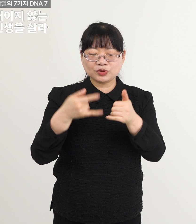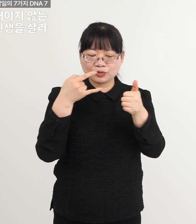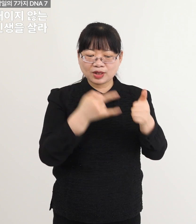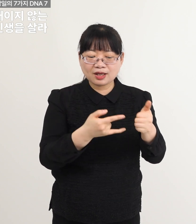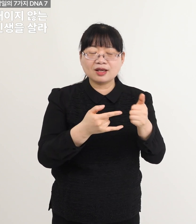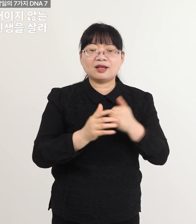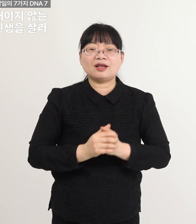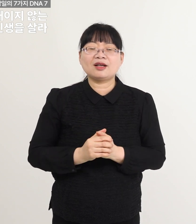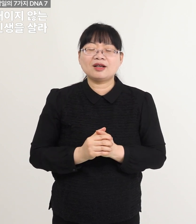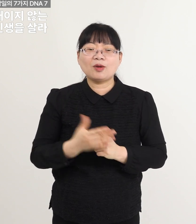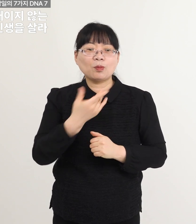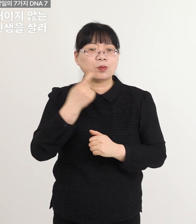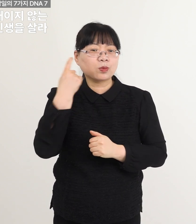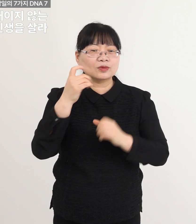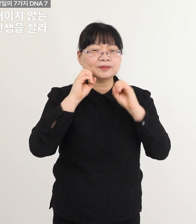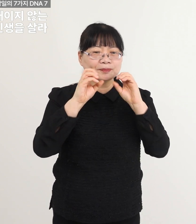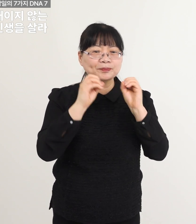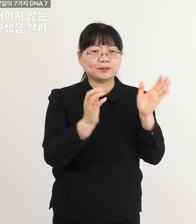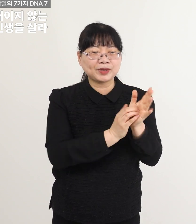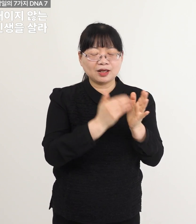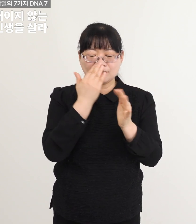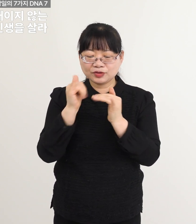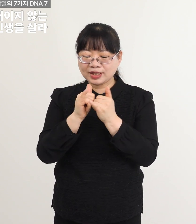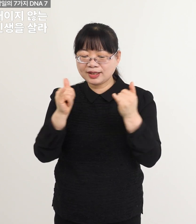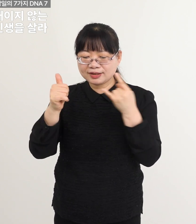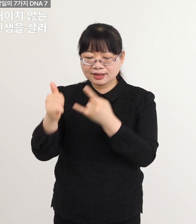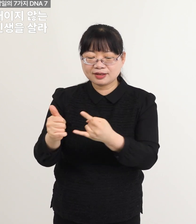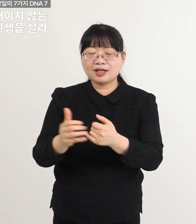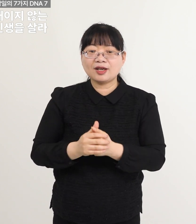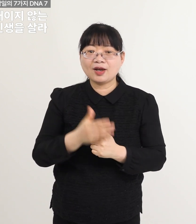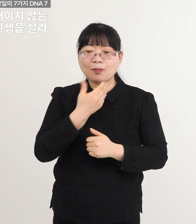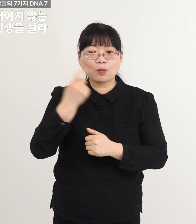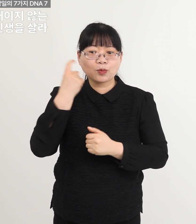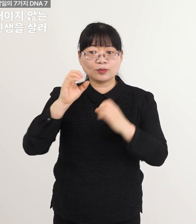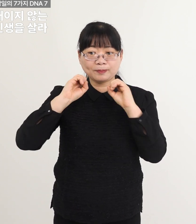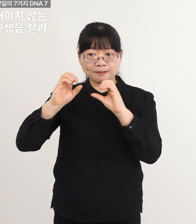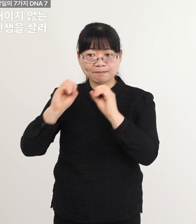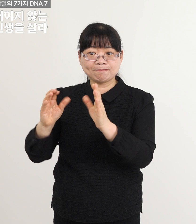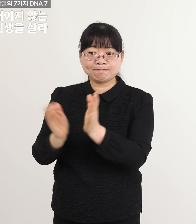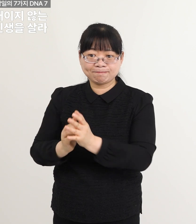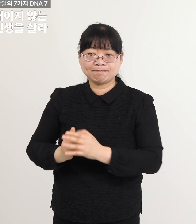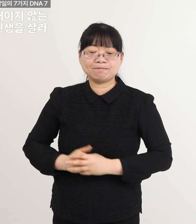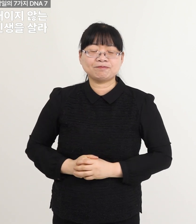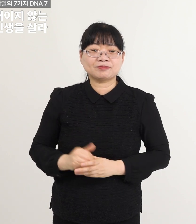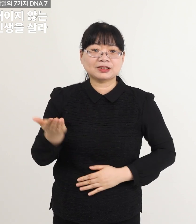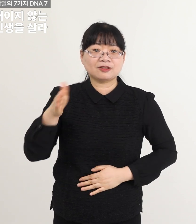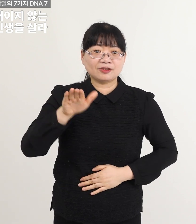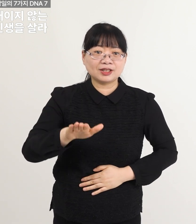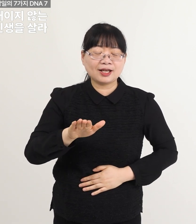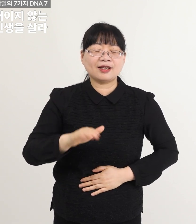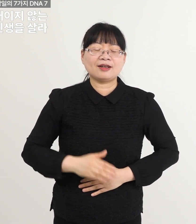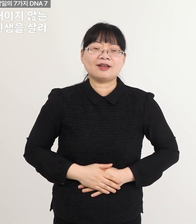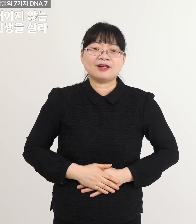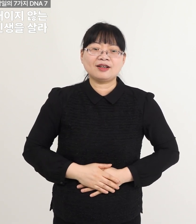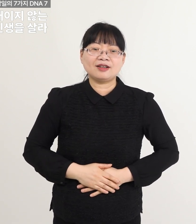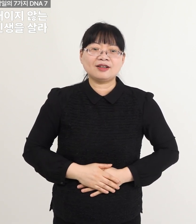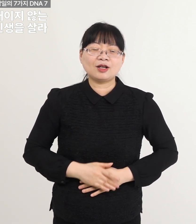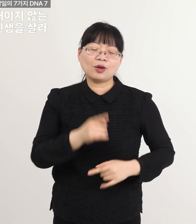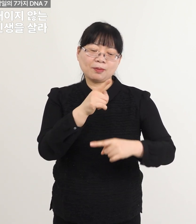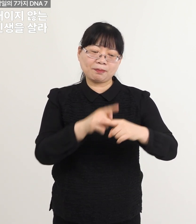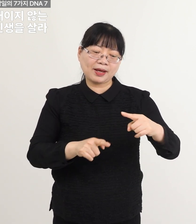동족들에게 복음을 전해요. 유대인들에게 복음을 전해요. 근데 딱